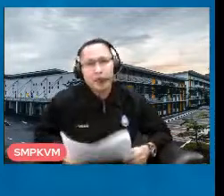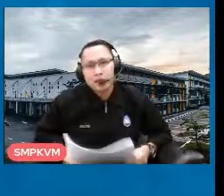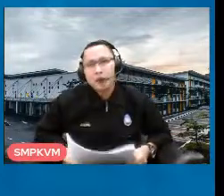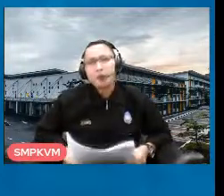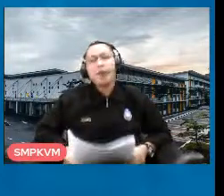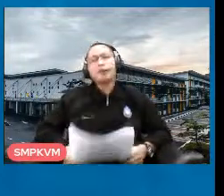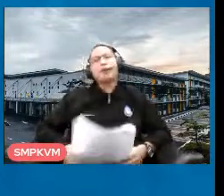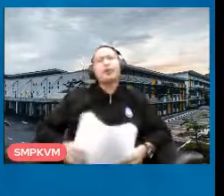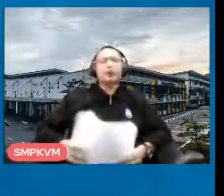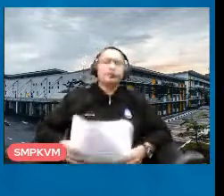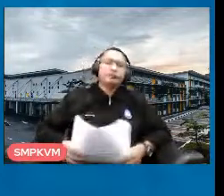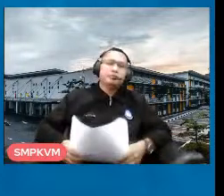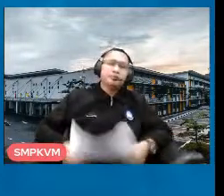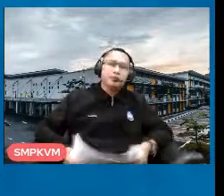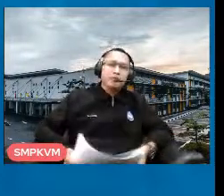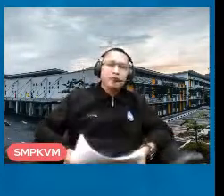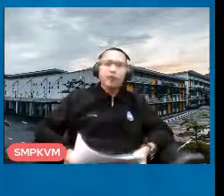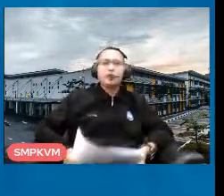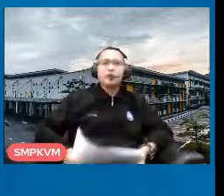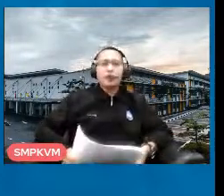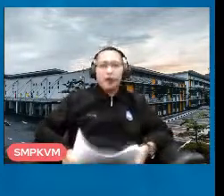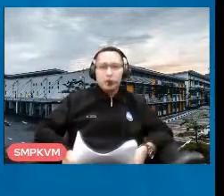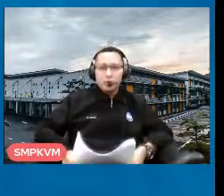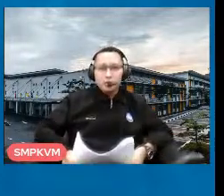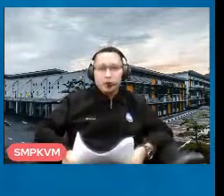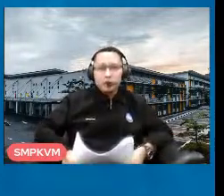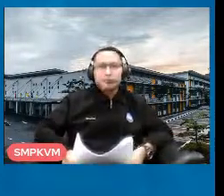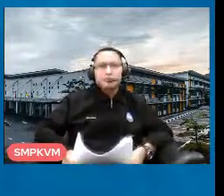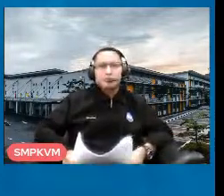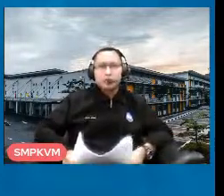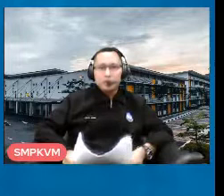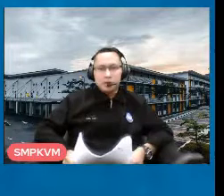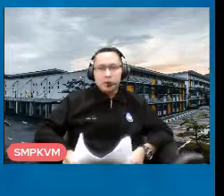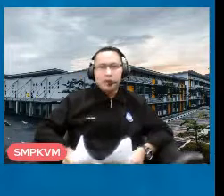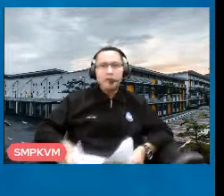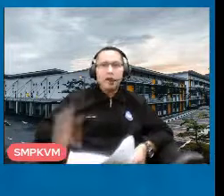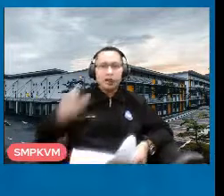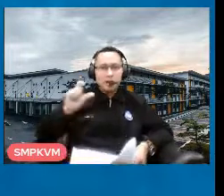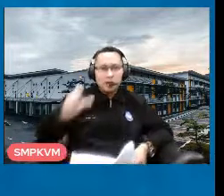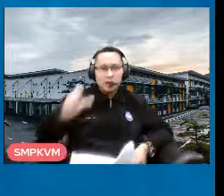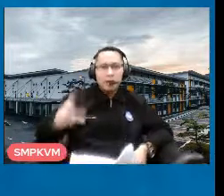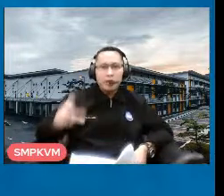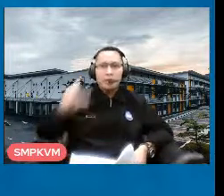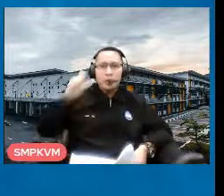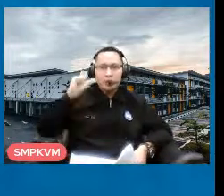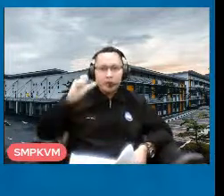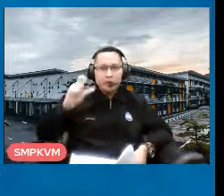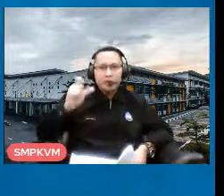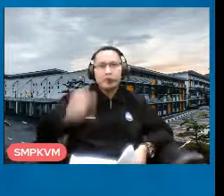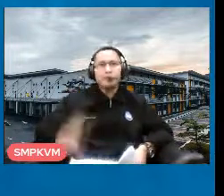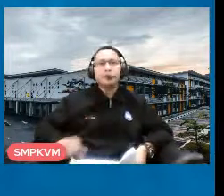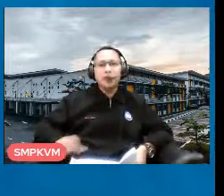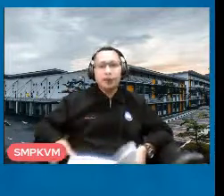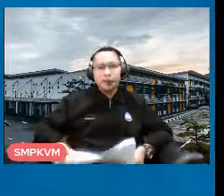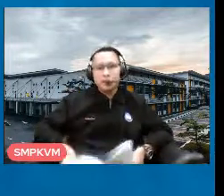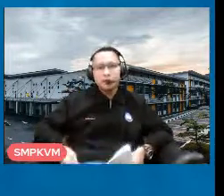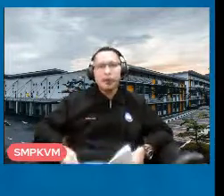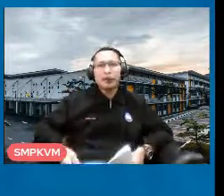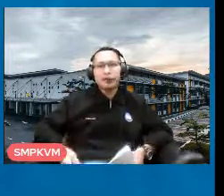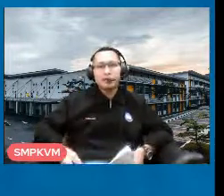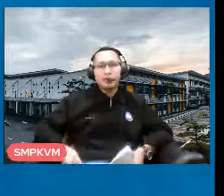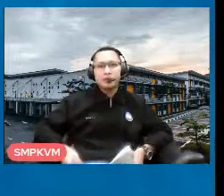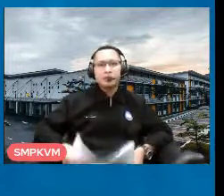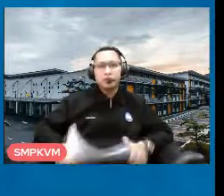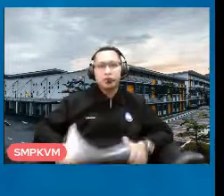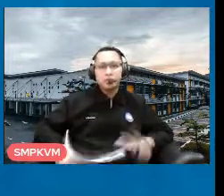peralatan tajam yang berbahaya taqilah kayu ke basico yang diangkat aja boleh melakukan Sapo Sapo jangan